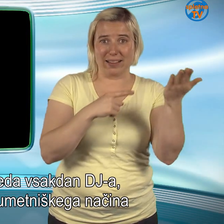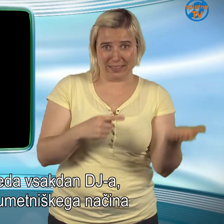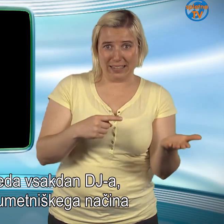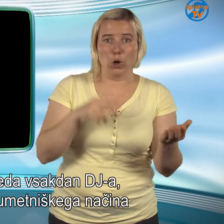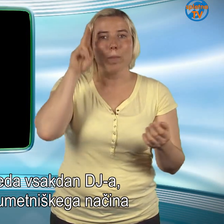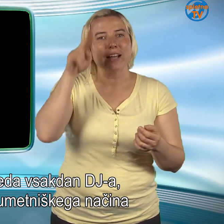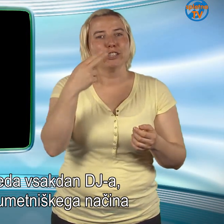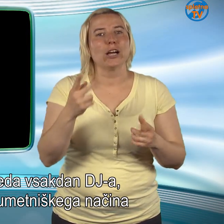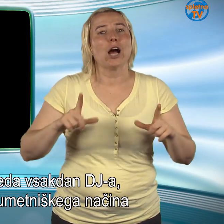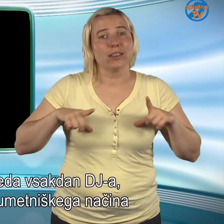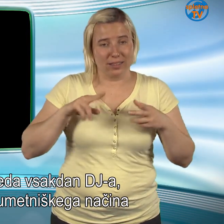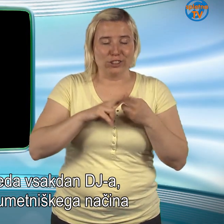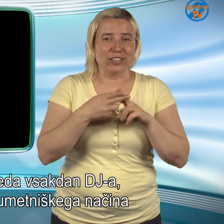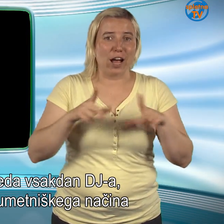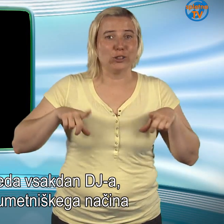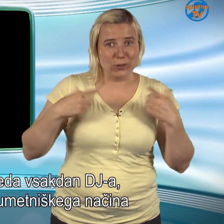prinaša dotični življenjski slog.